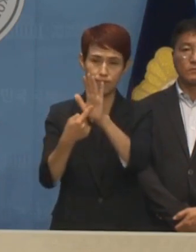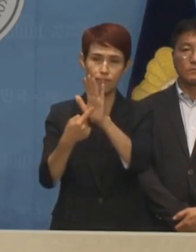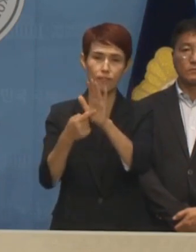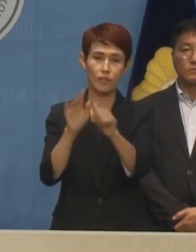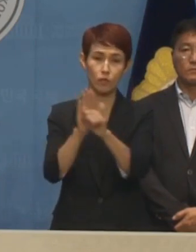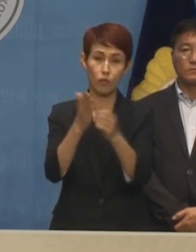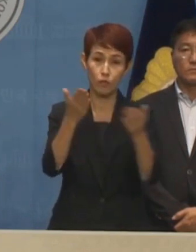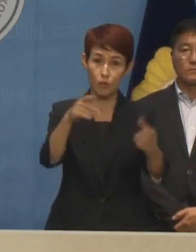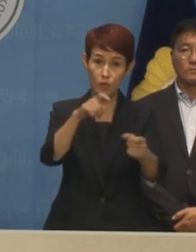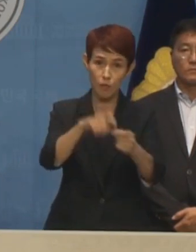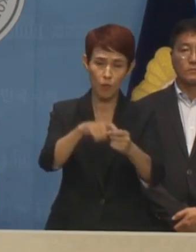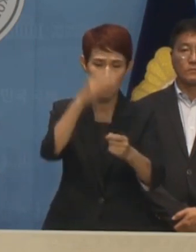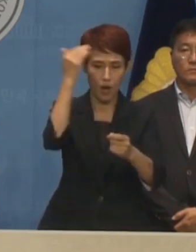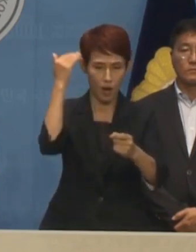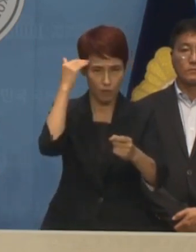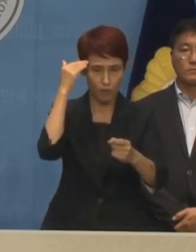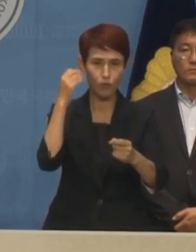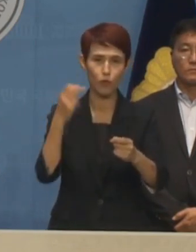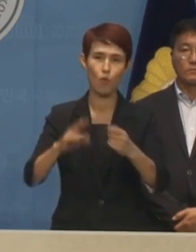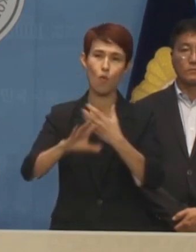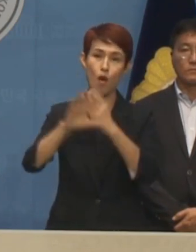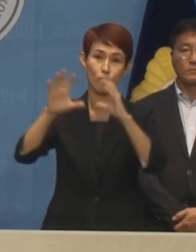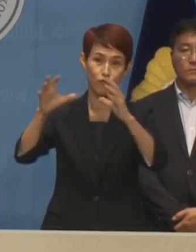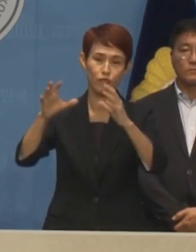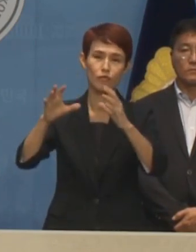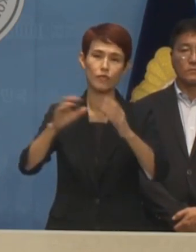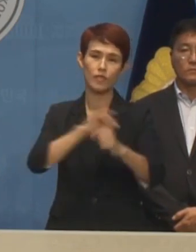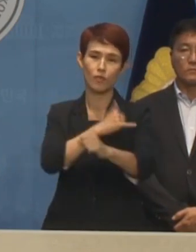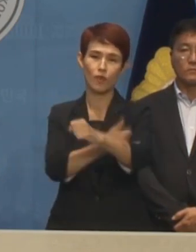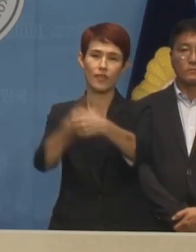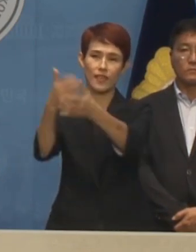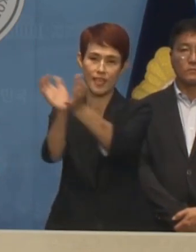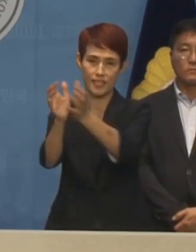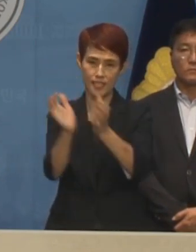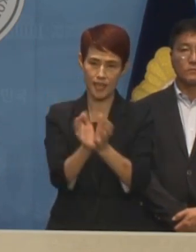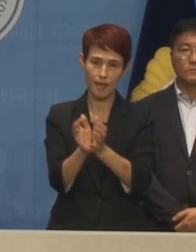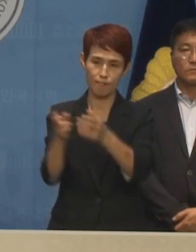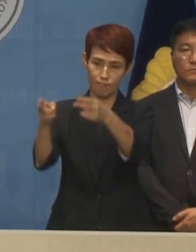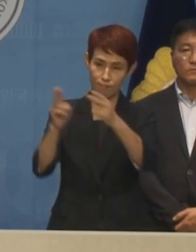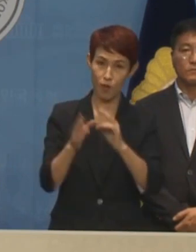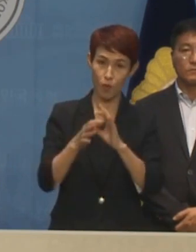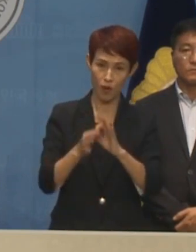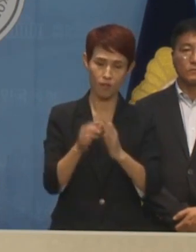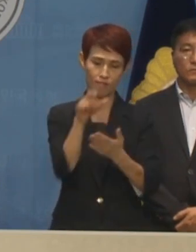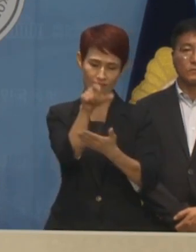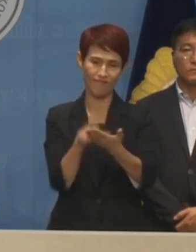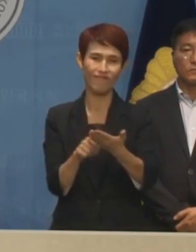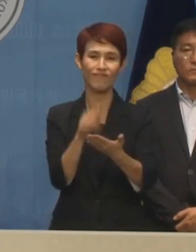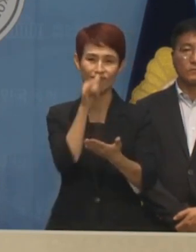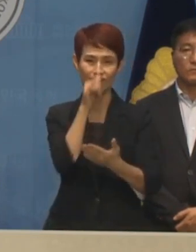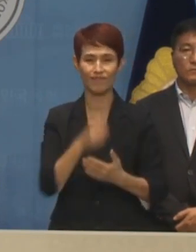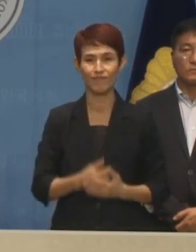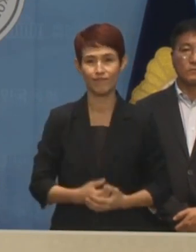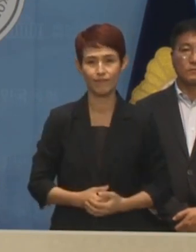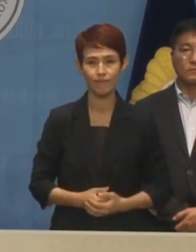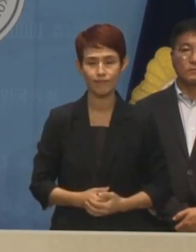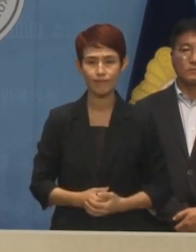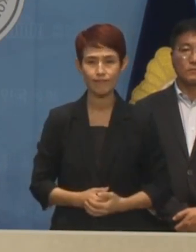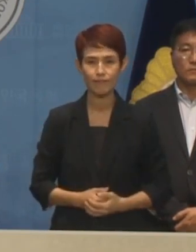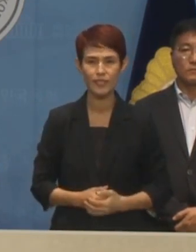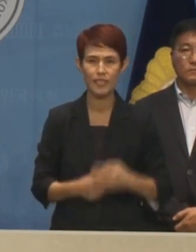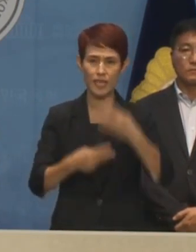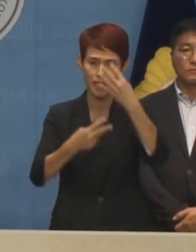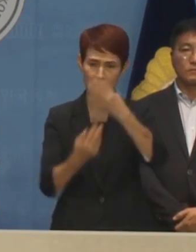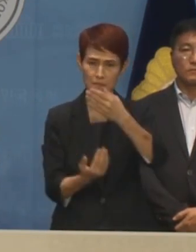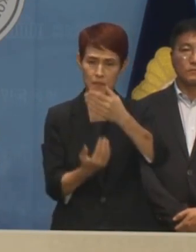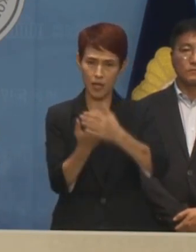있도록 국내외 인권단체와의 교류협력에 관한 규정도 신설했습니다. 4.3을